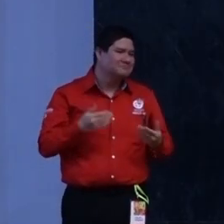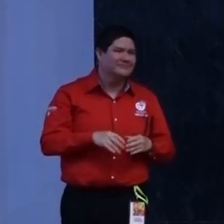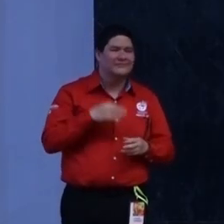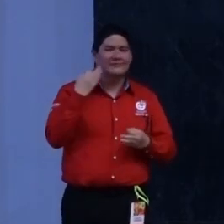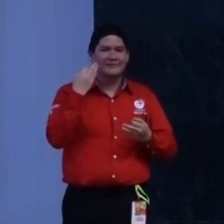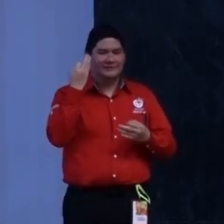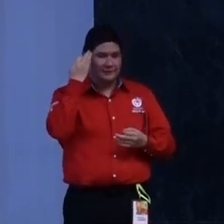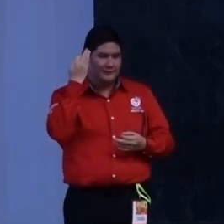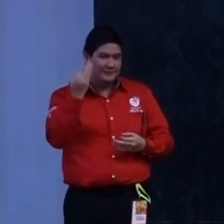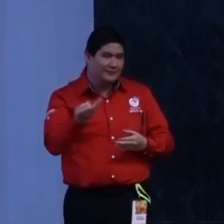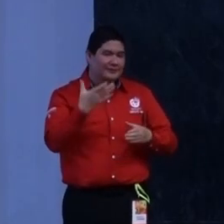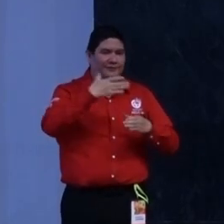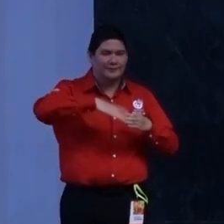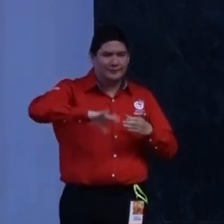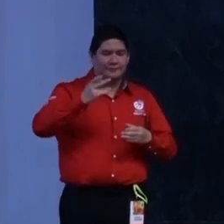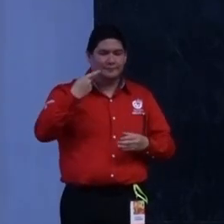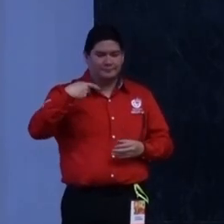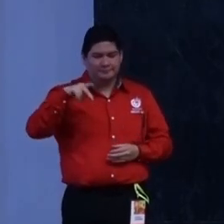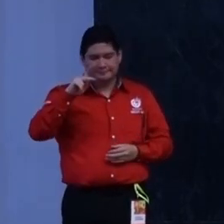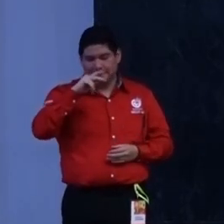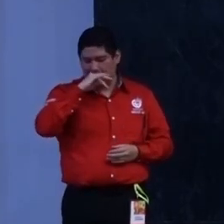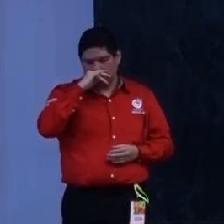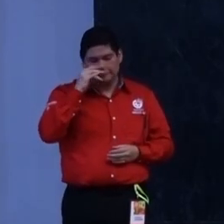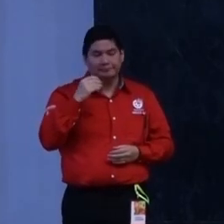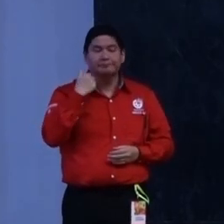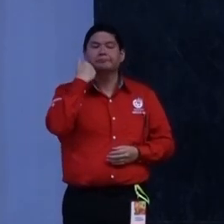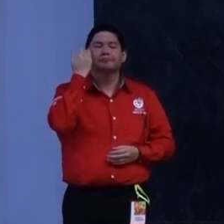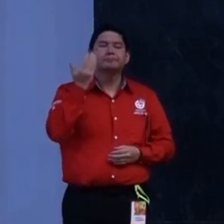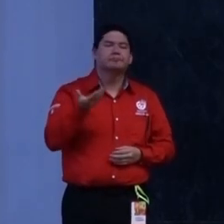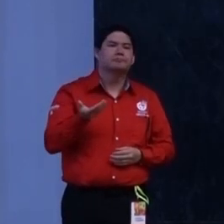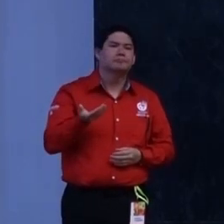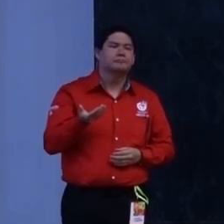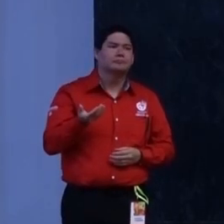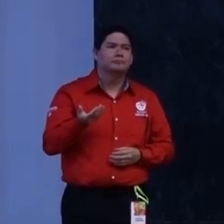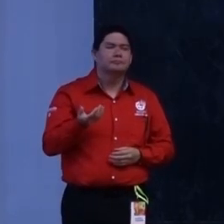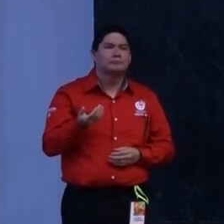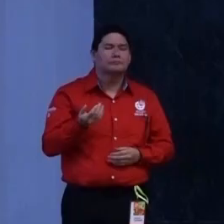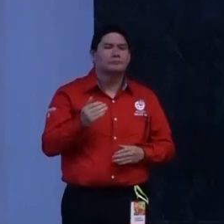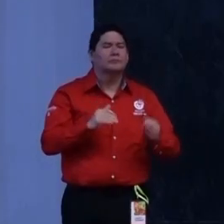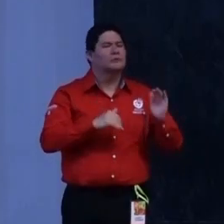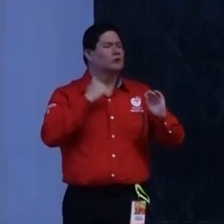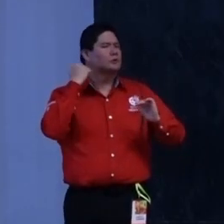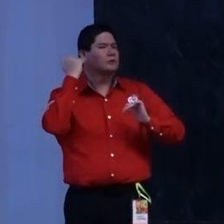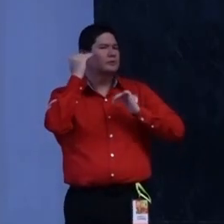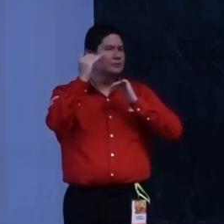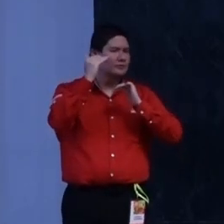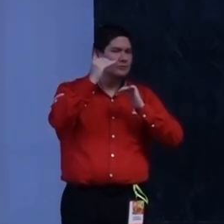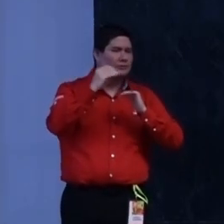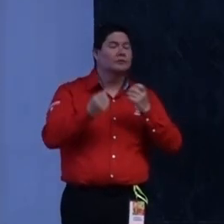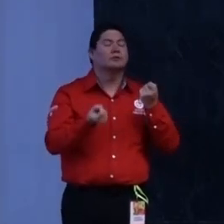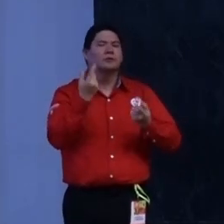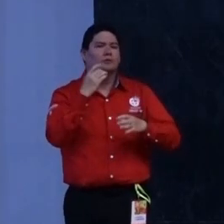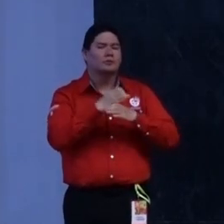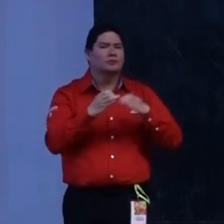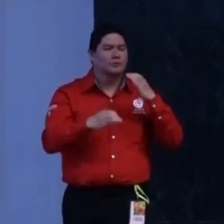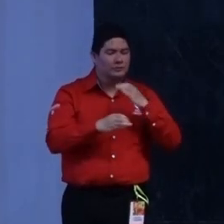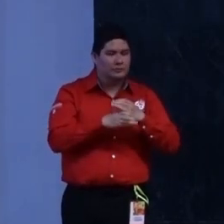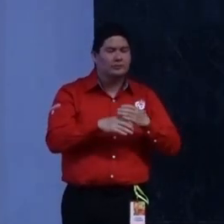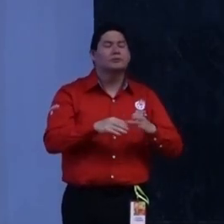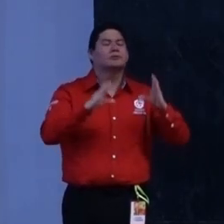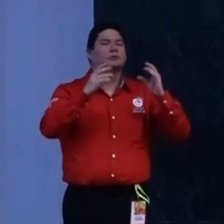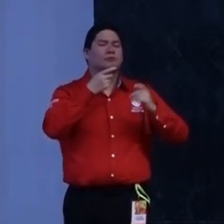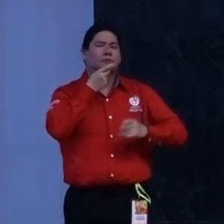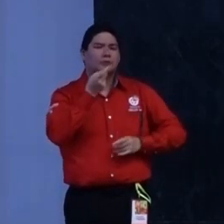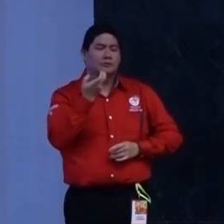infortunadamente el tiempo se nos ha terminado, pero quisiera nada más destacar algunas cosas que se han señalado en esta